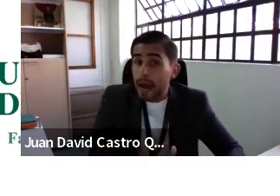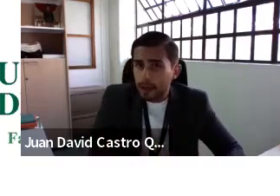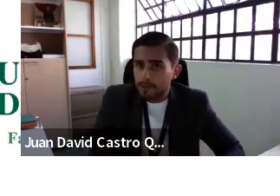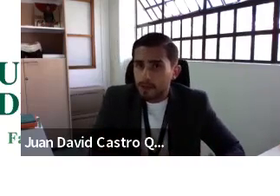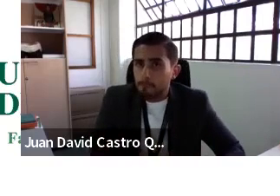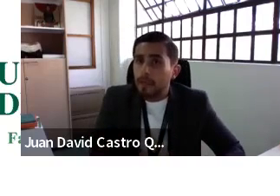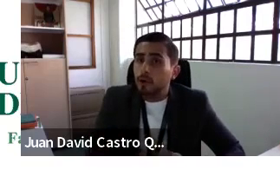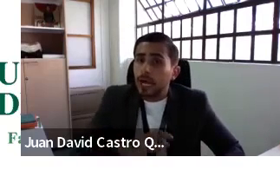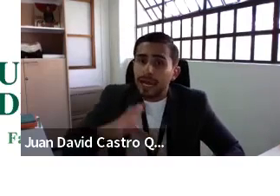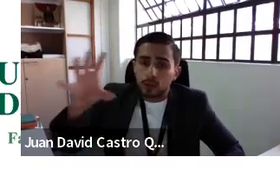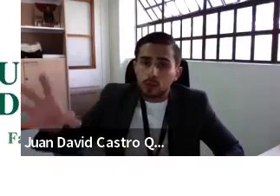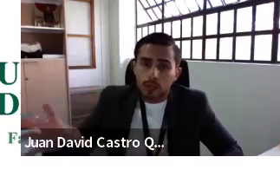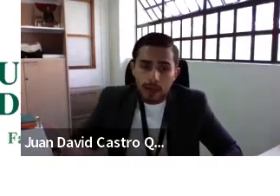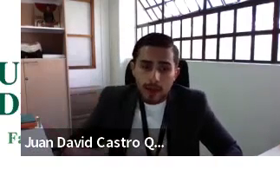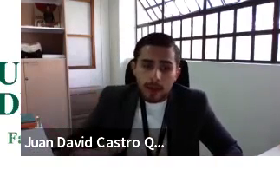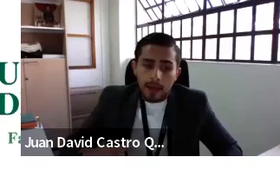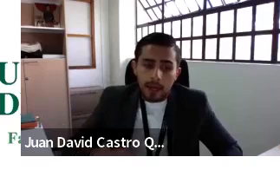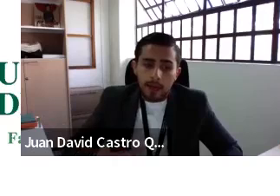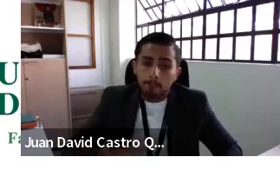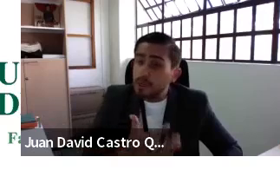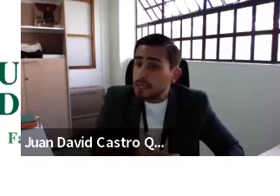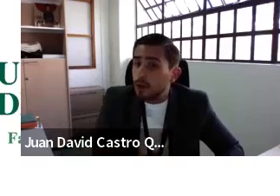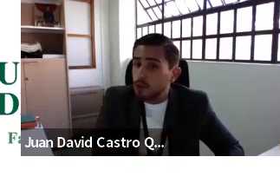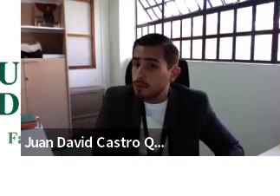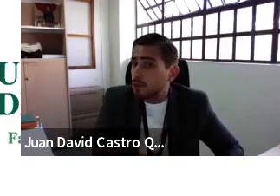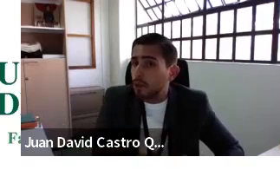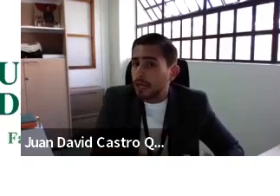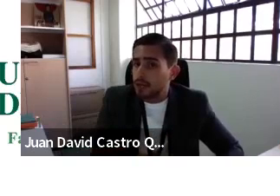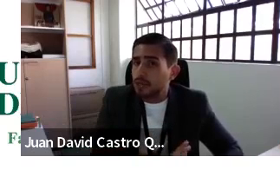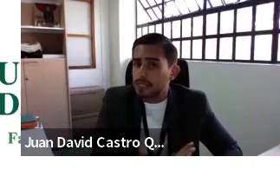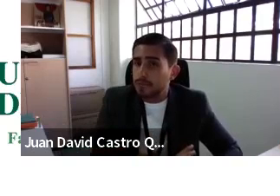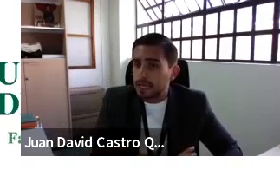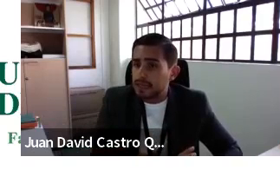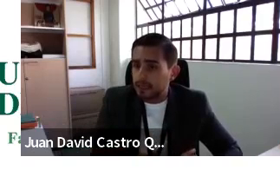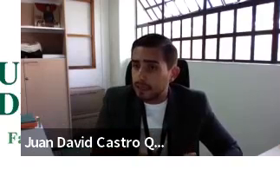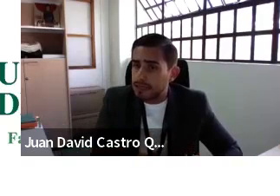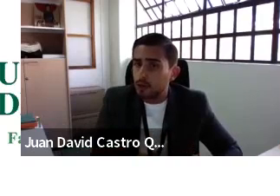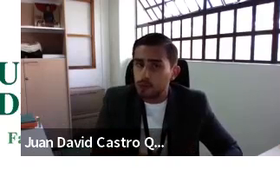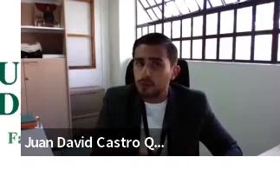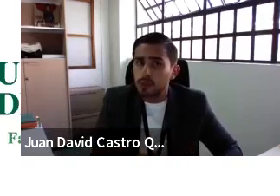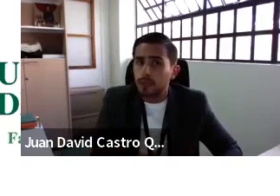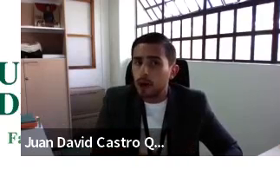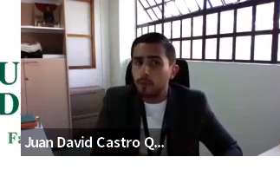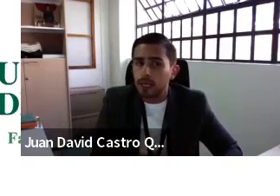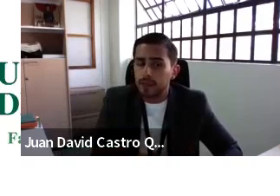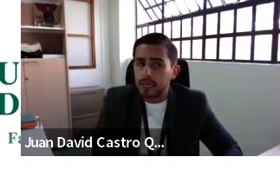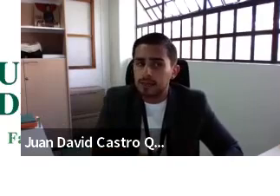para, pero el actor C vive ese conocimiento en razón de la experiencia que tiene. Ese conocimiento está mediado por la experiencia.